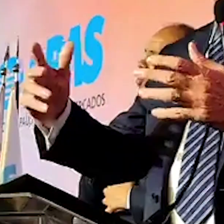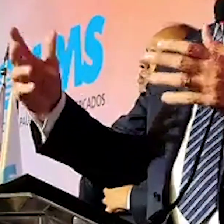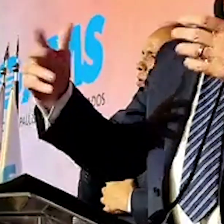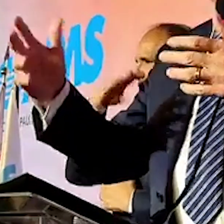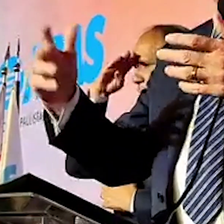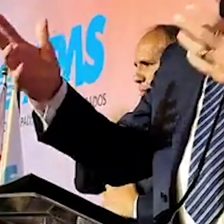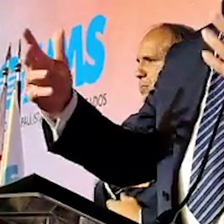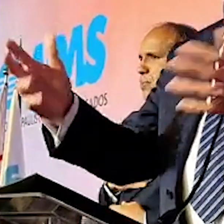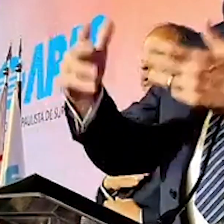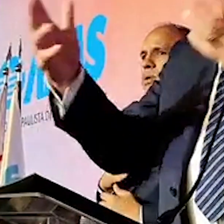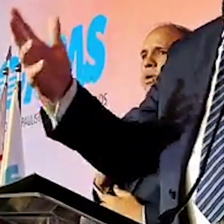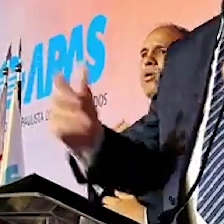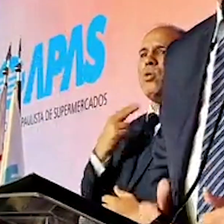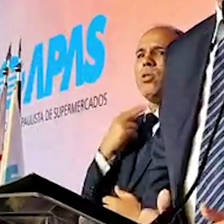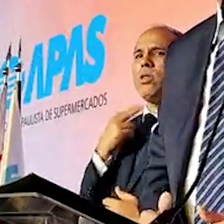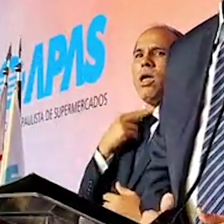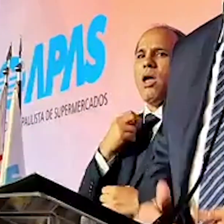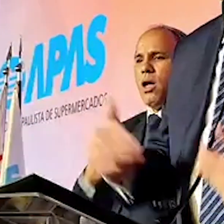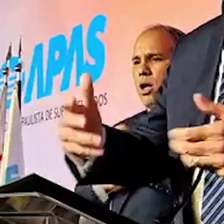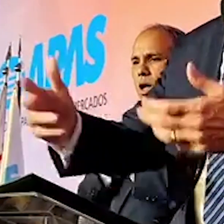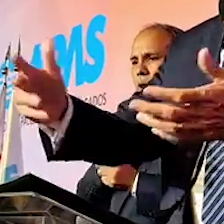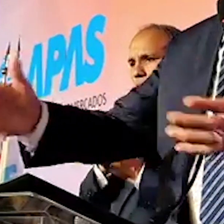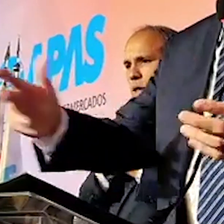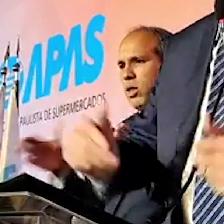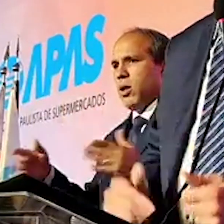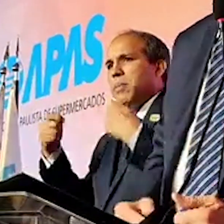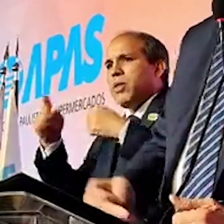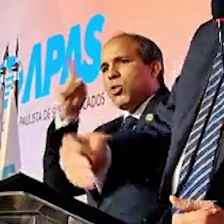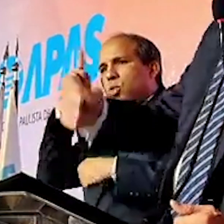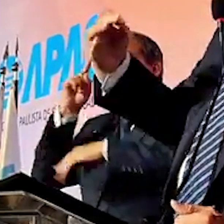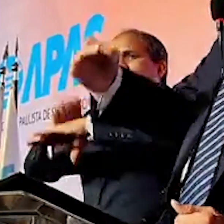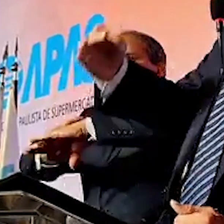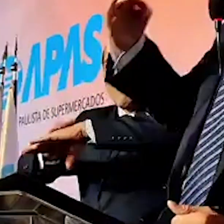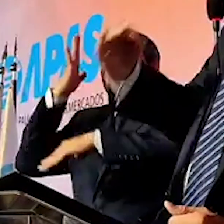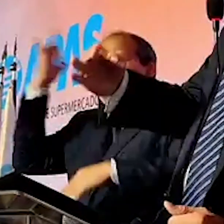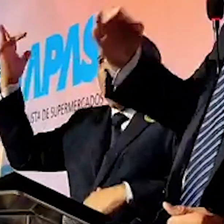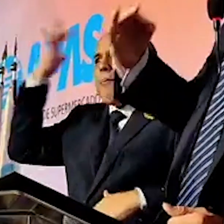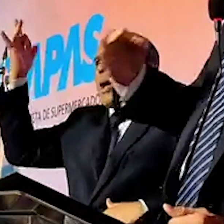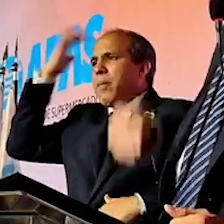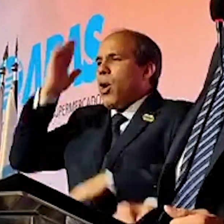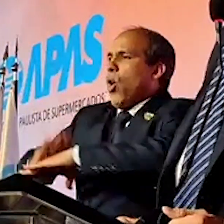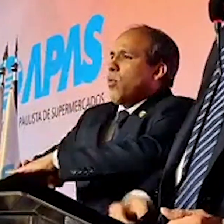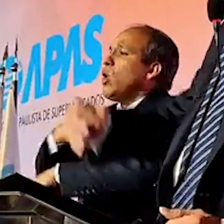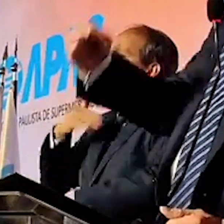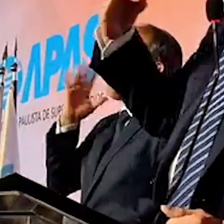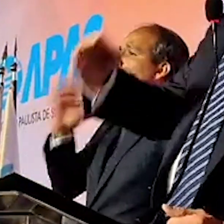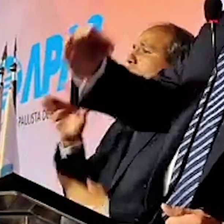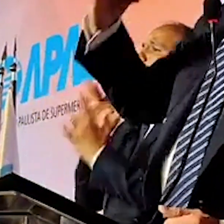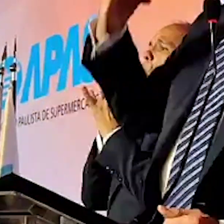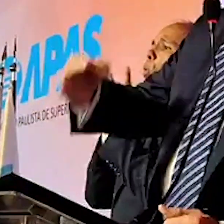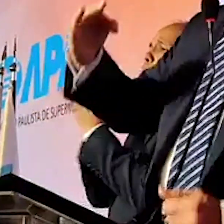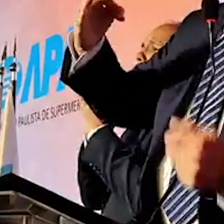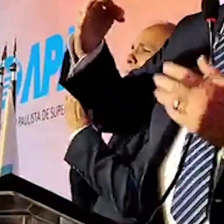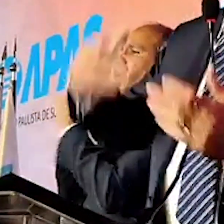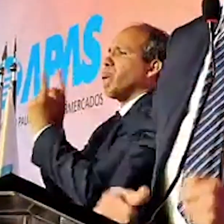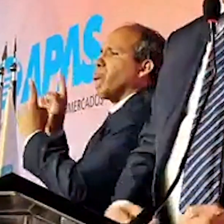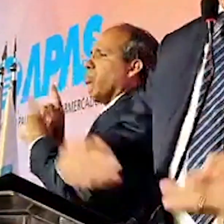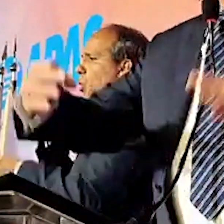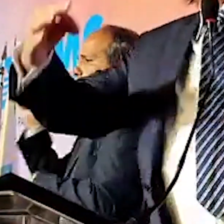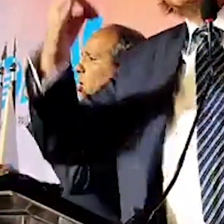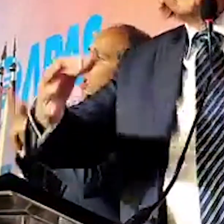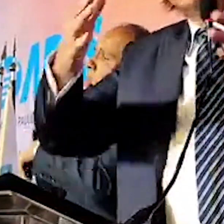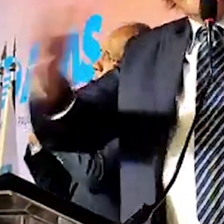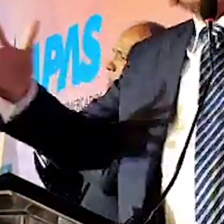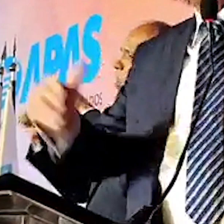Não dá para apenas que nos empenharmos em época de eleições, tem que conversar no dia a dia. Eu estive no meio do povo desde quando apareceu o